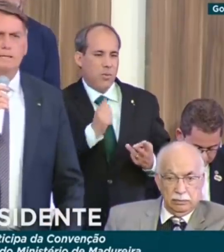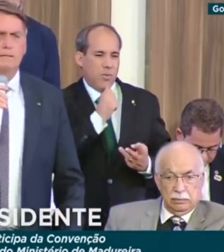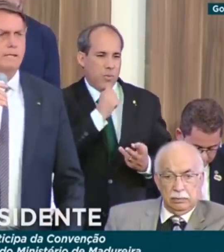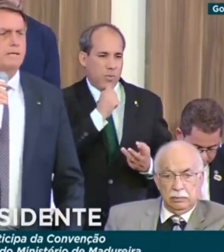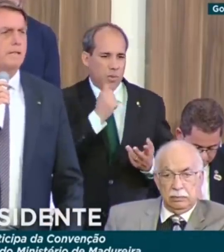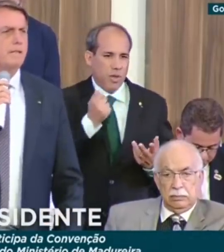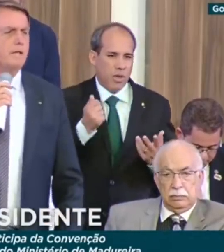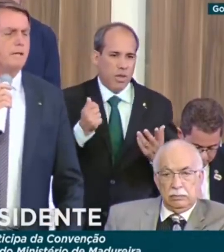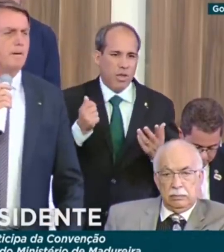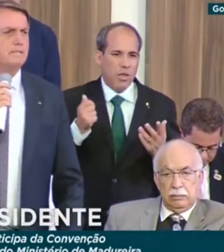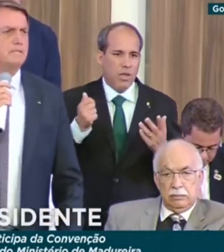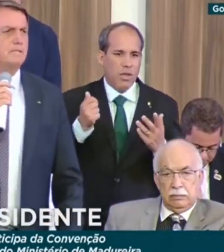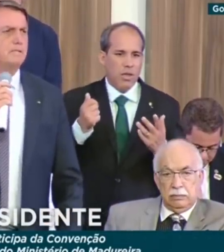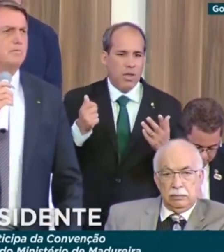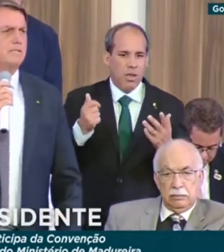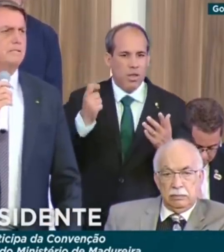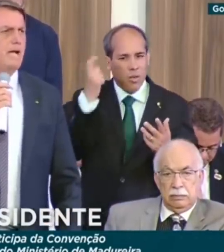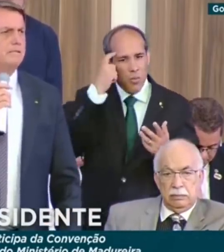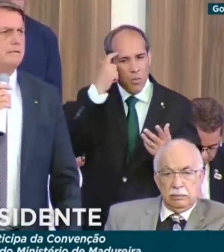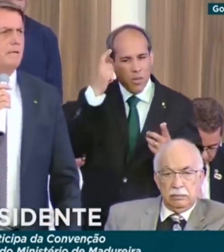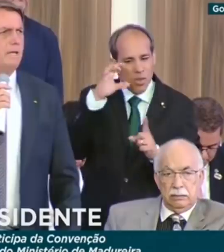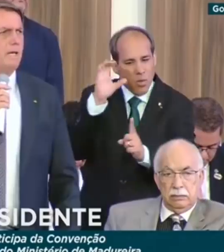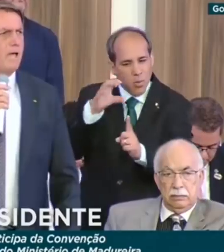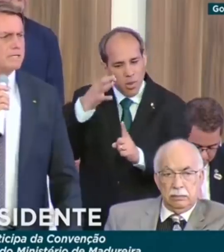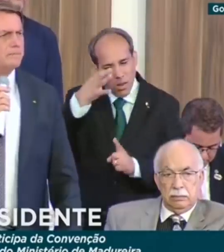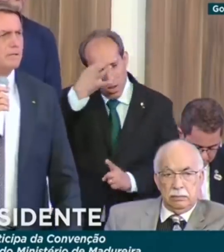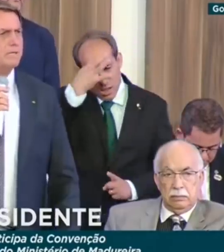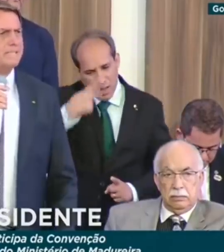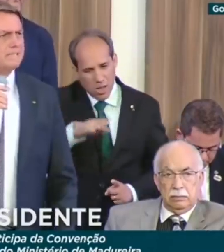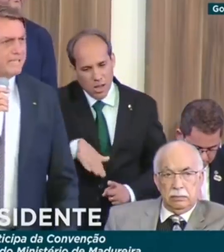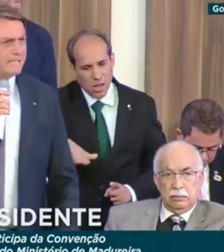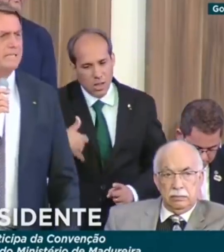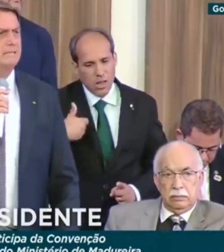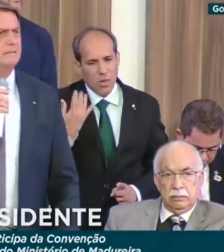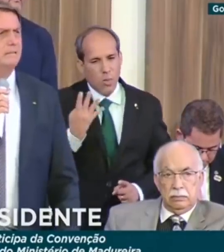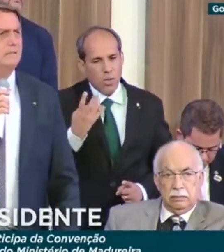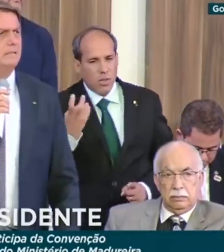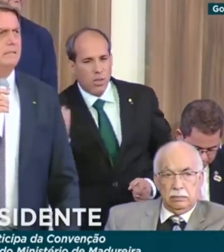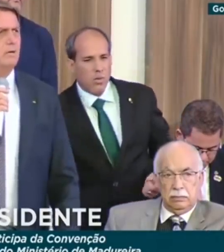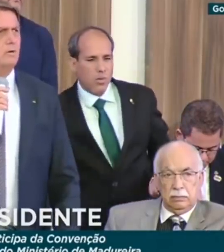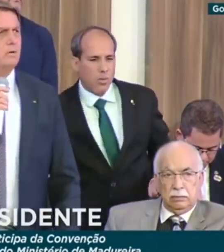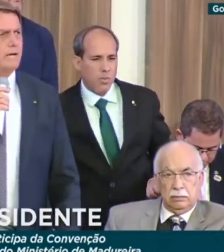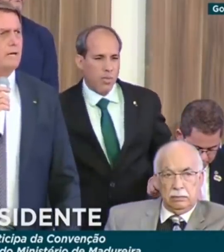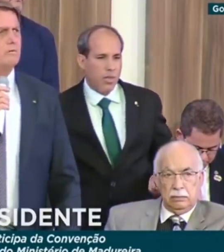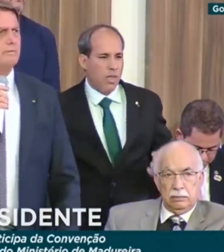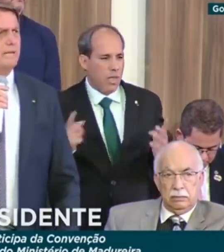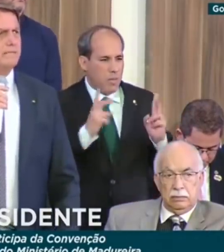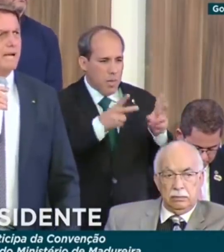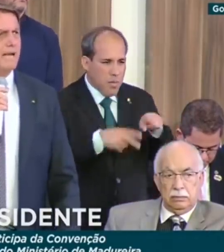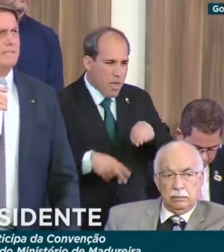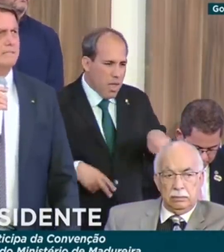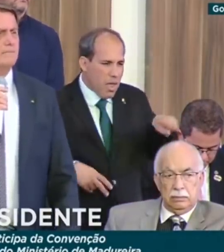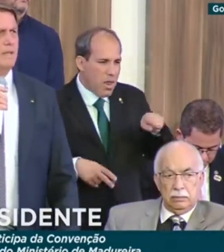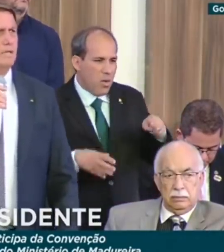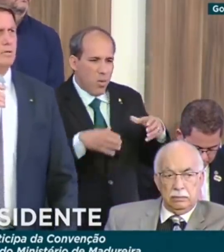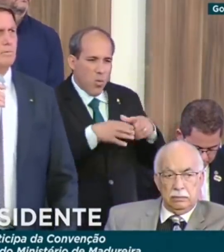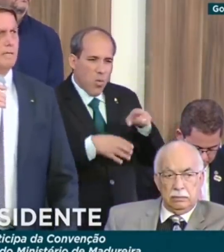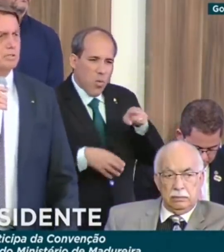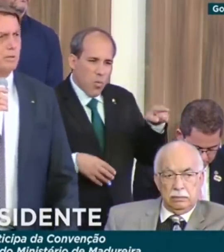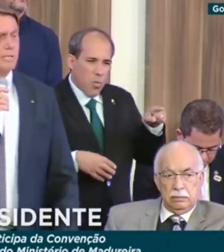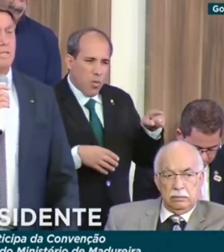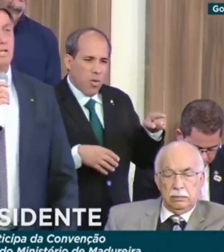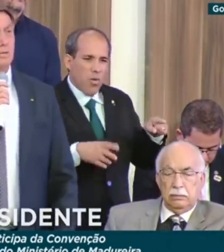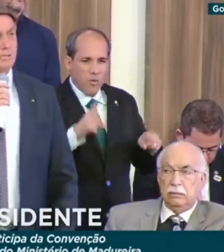cabeça das criancinhas a partir de 5 anos de idade, essas pessoas que dizem que colocarão os militares e